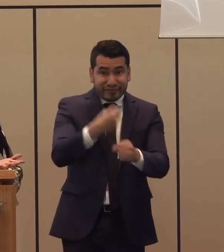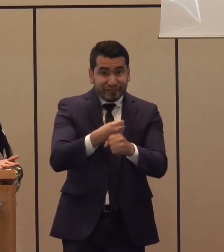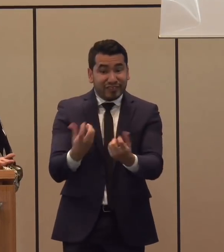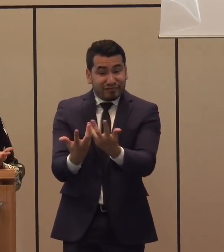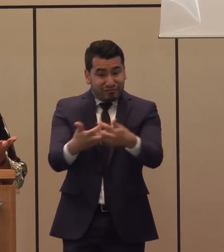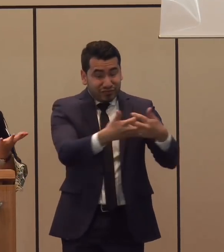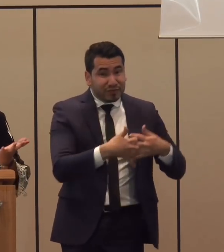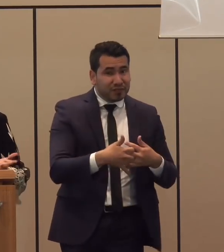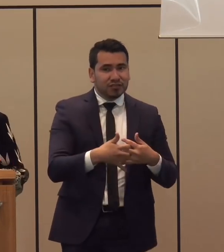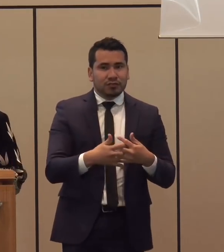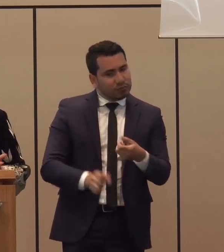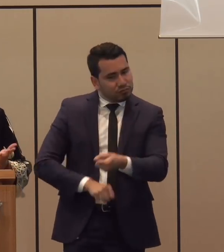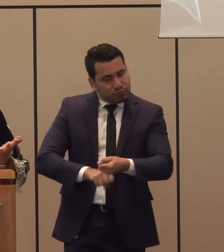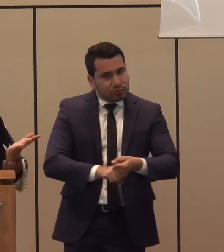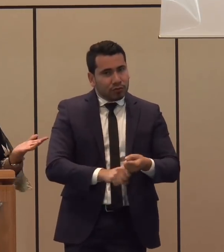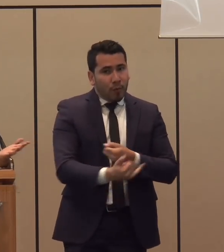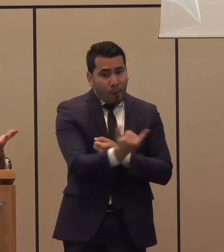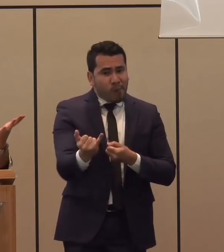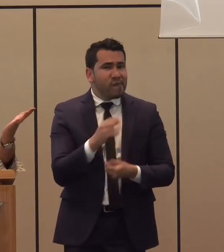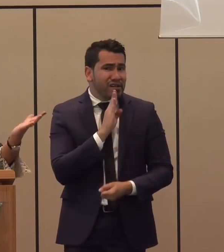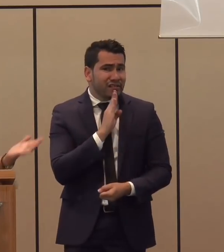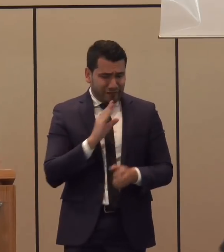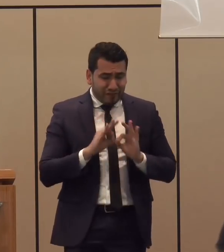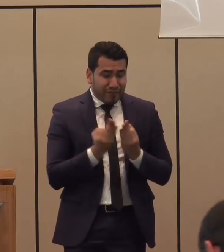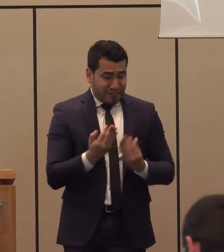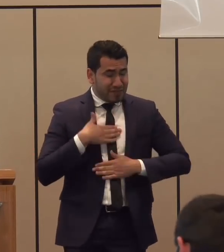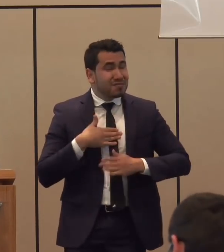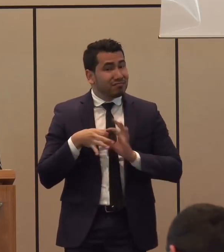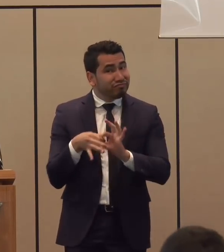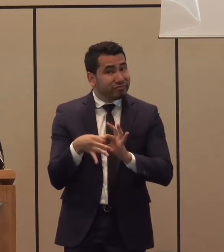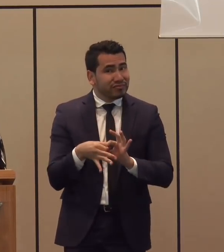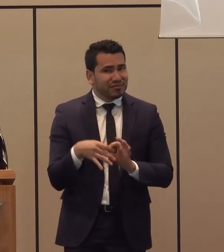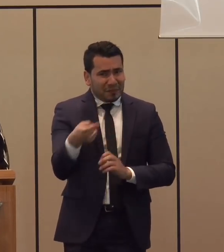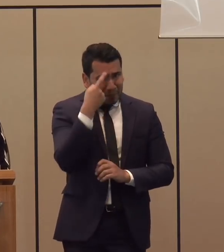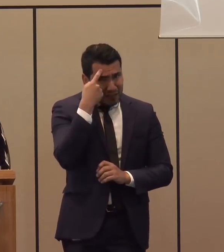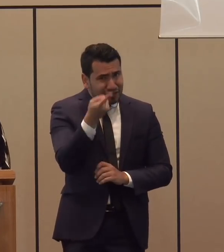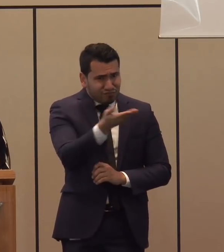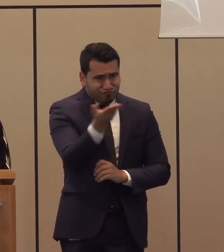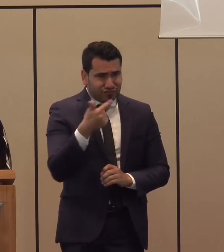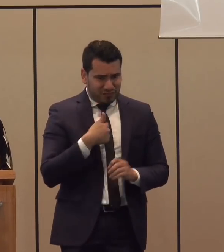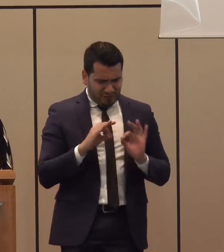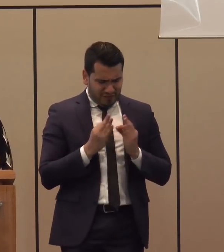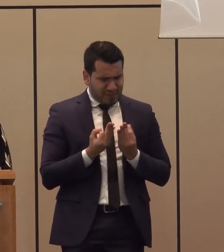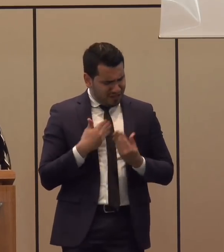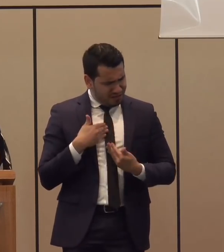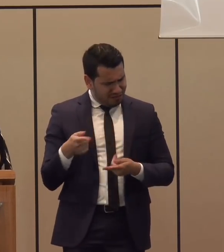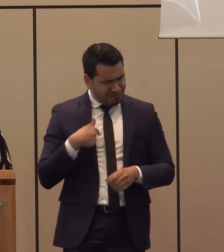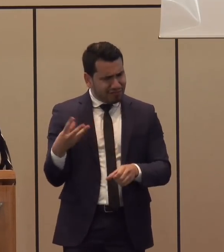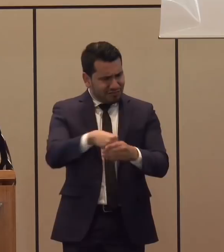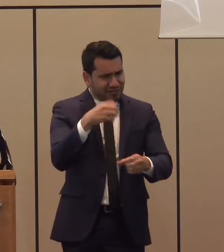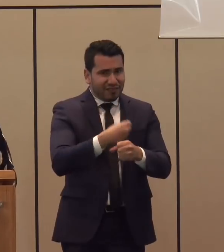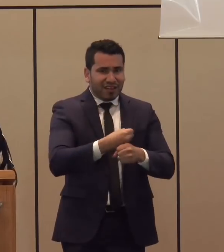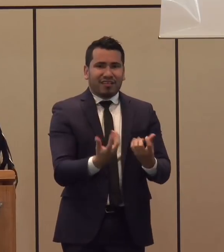son nuestros familiares piensen cuántas personas cercanas a ustedes no trabajan en una industria o en una empresa